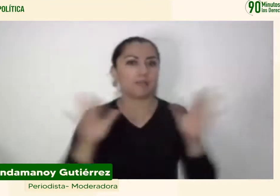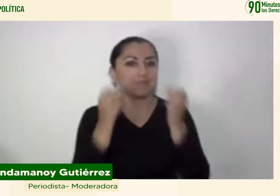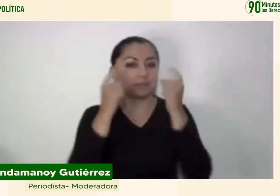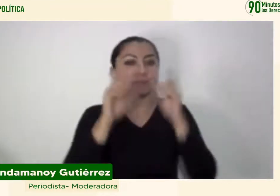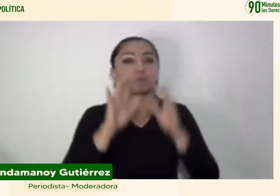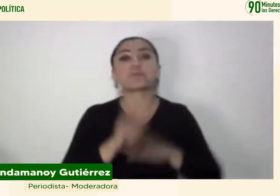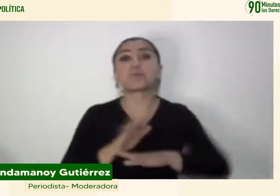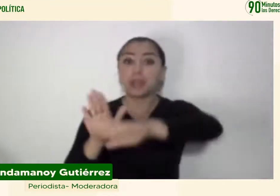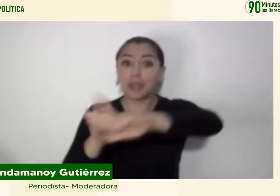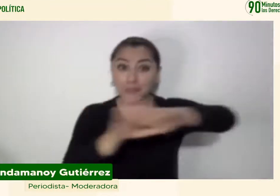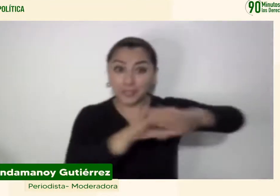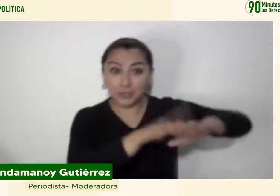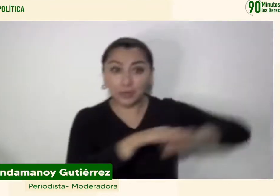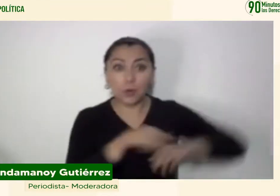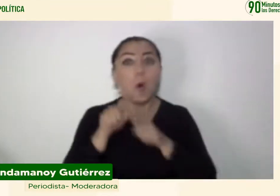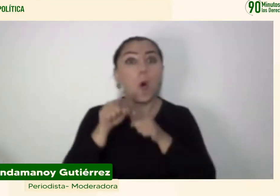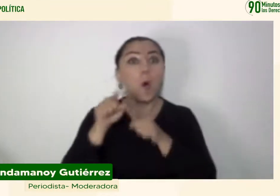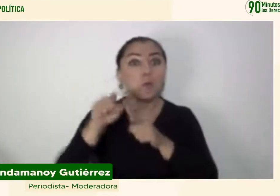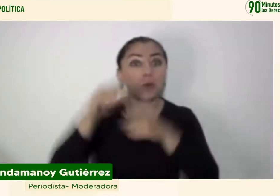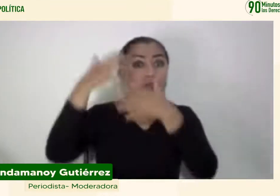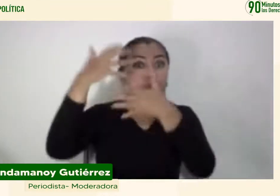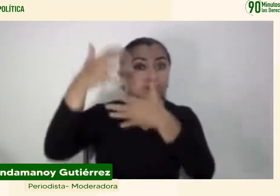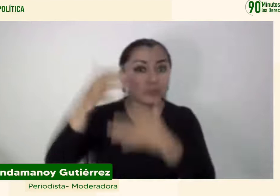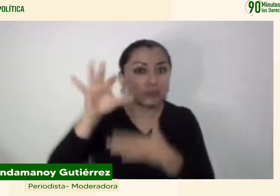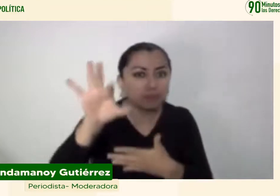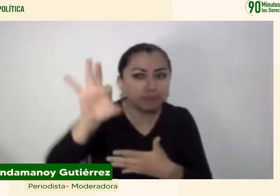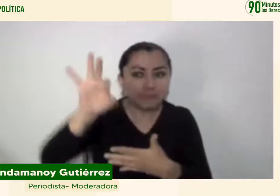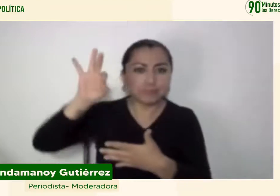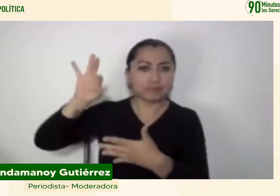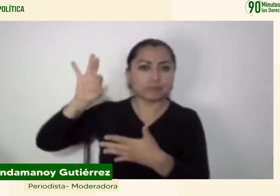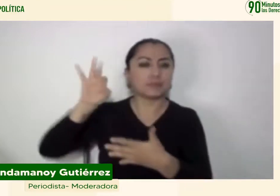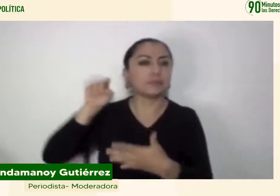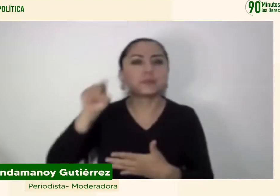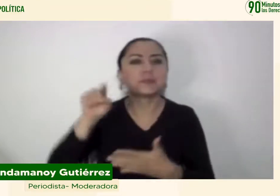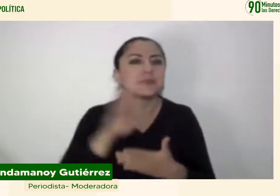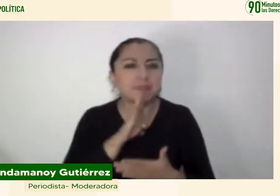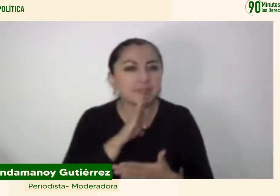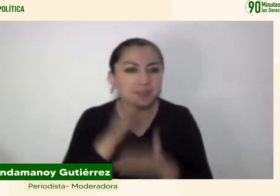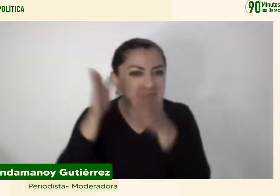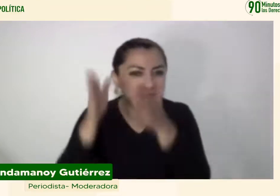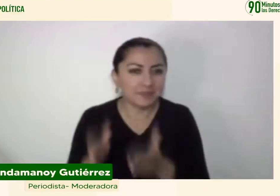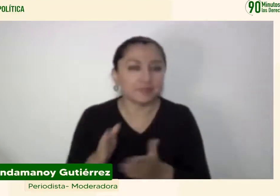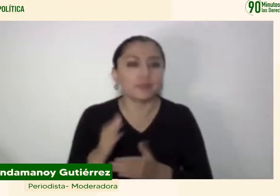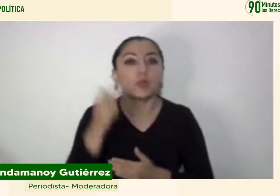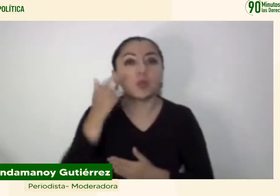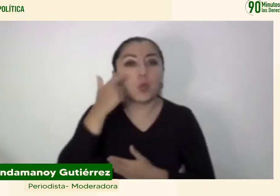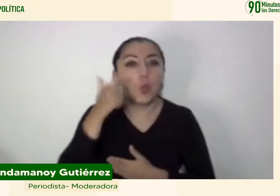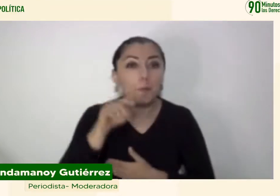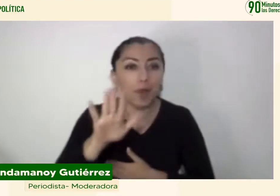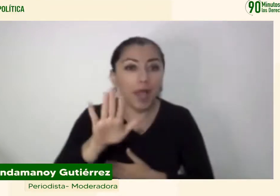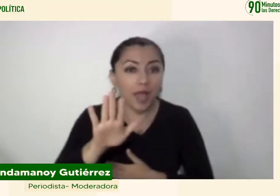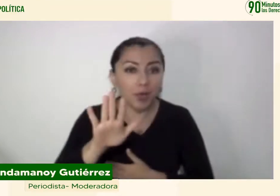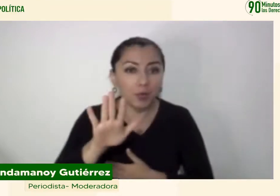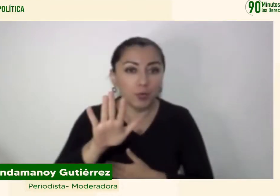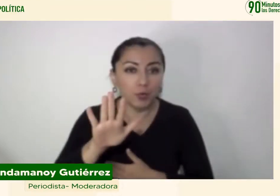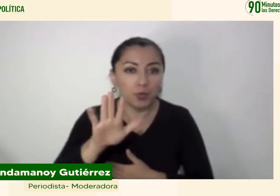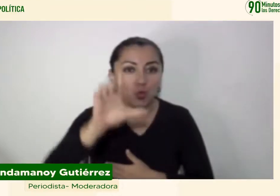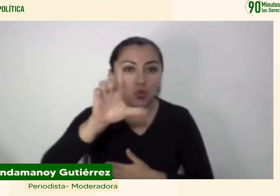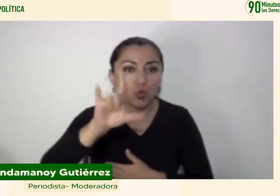con danger y pues es importante tener esas claridad es hemos visto en los comentarios tenemos a